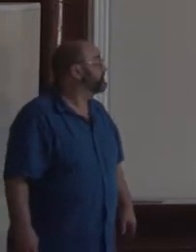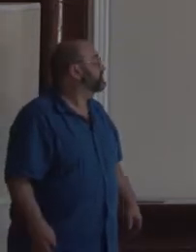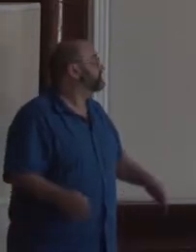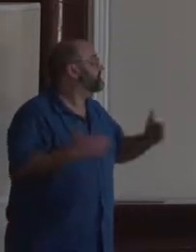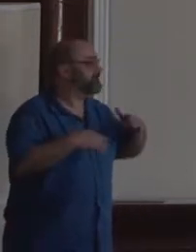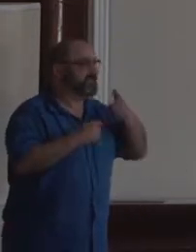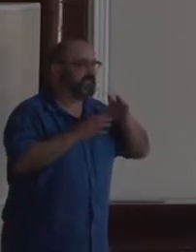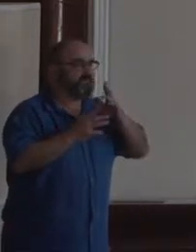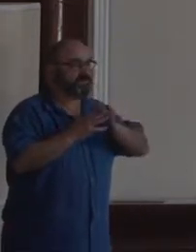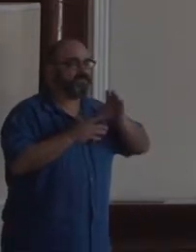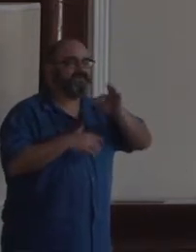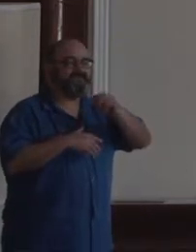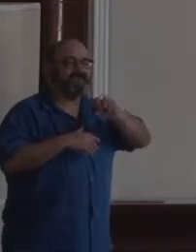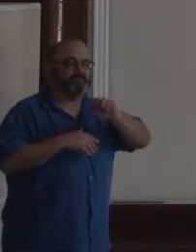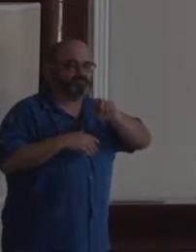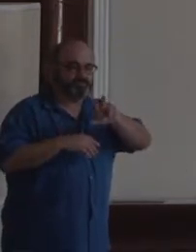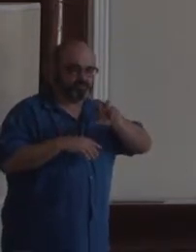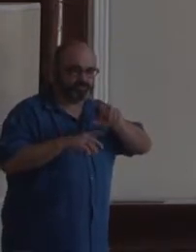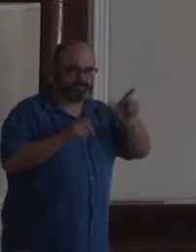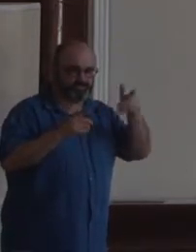Pour terminer sur les fixtures,